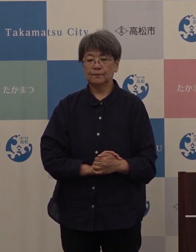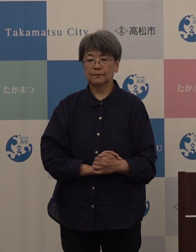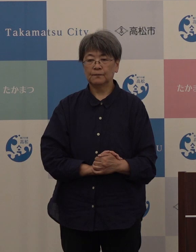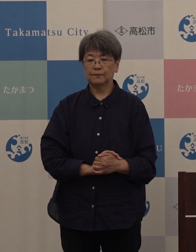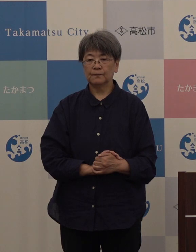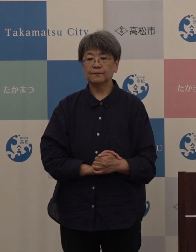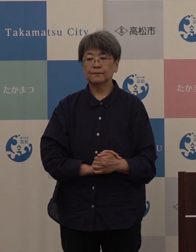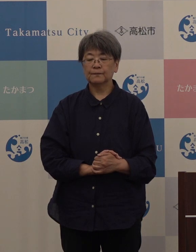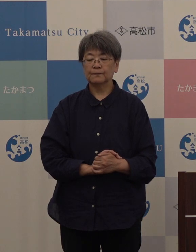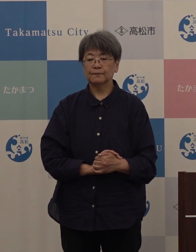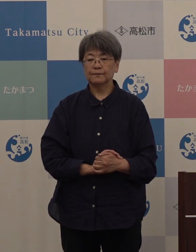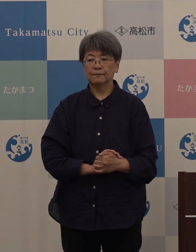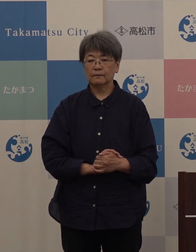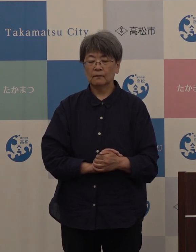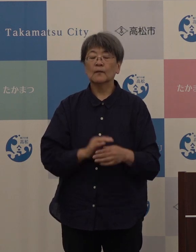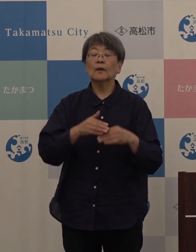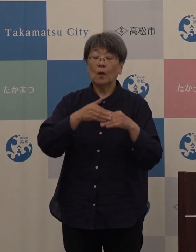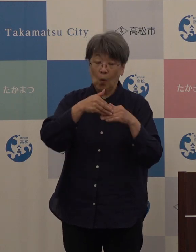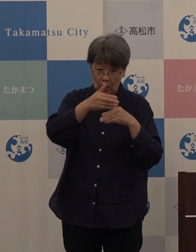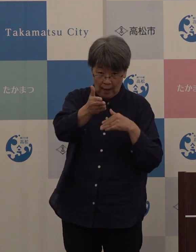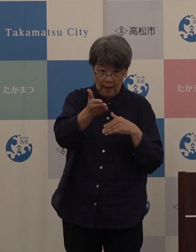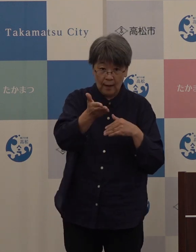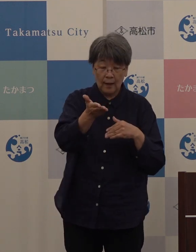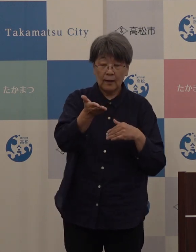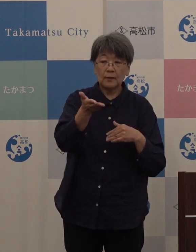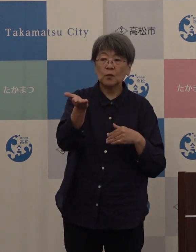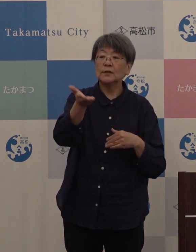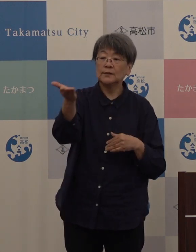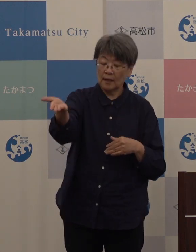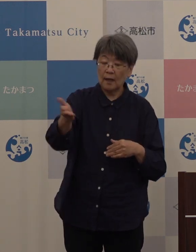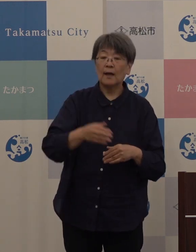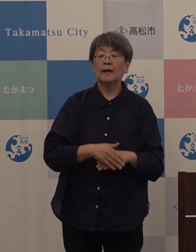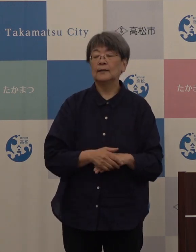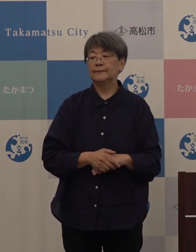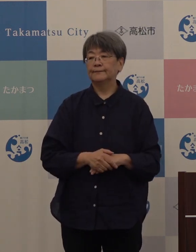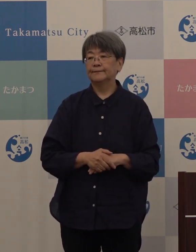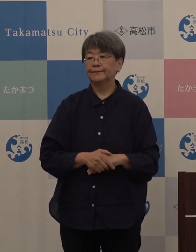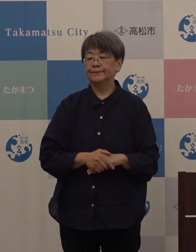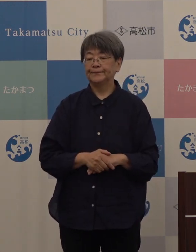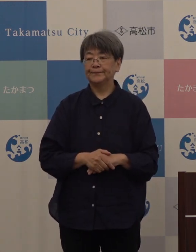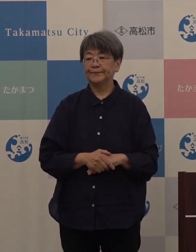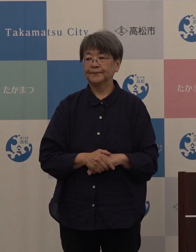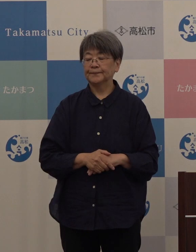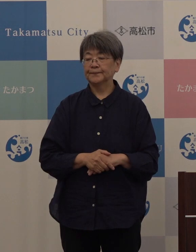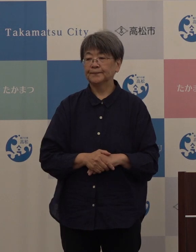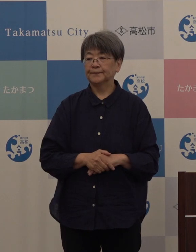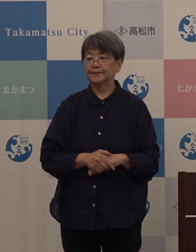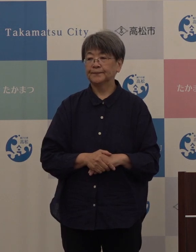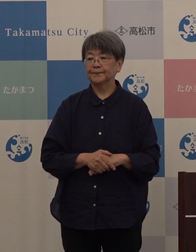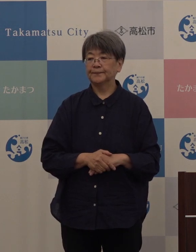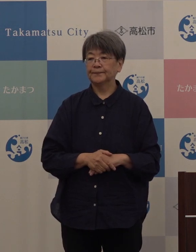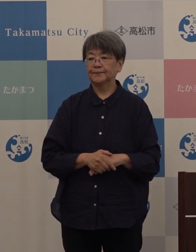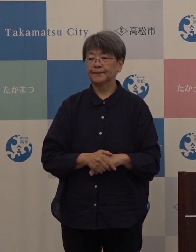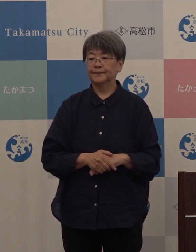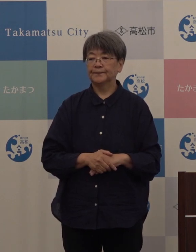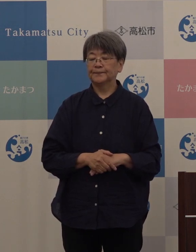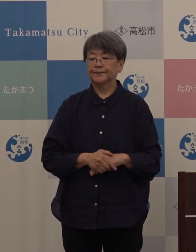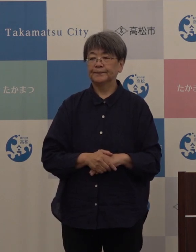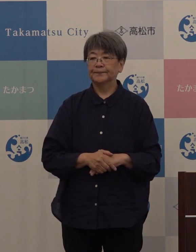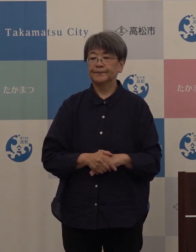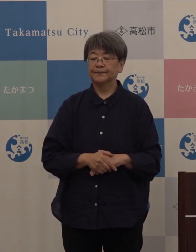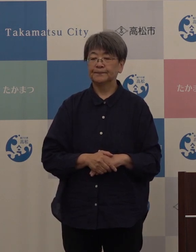はい、それでは、各社からの質問をお受けしたいと思います。質問のある社の方は挙手の方よろしくお願いいたします。